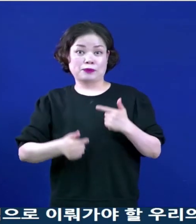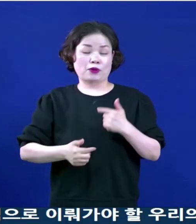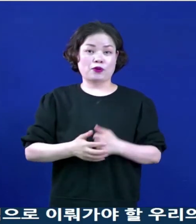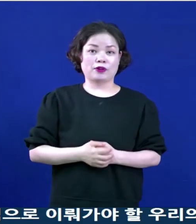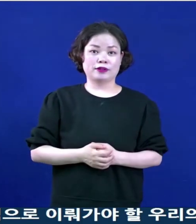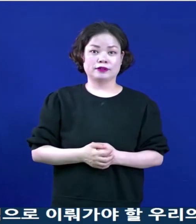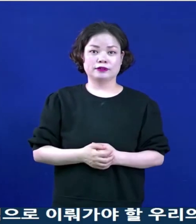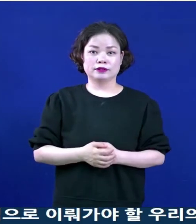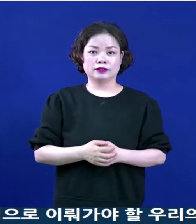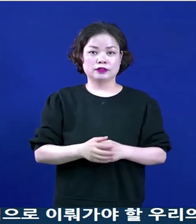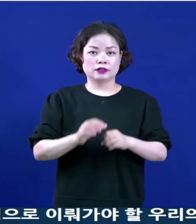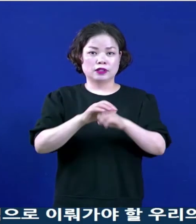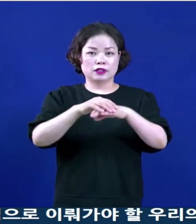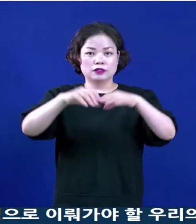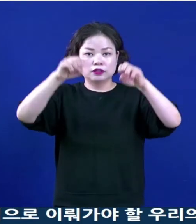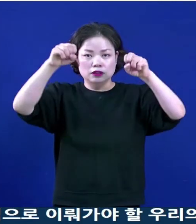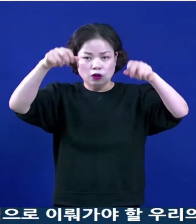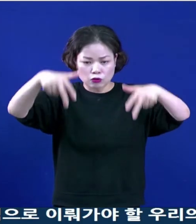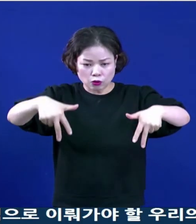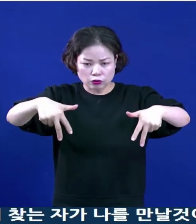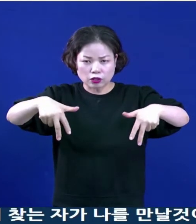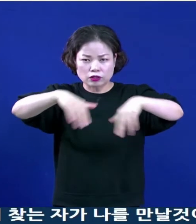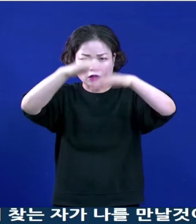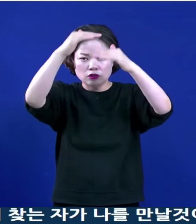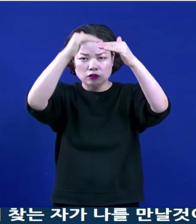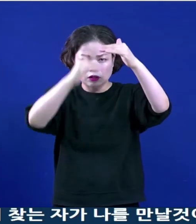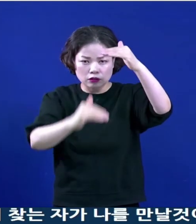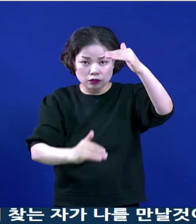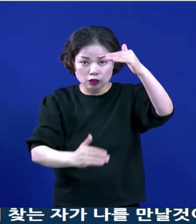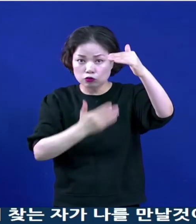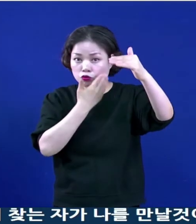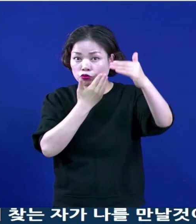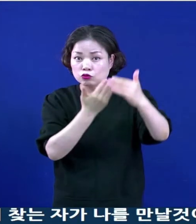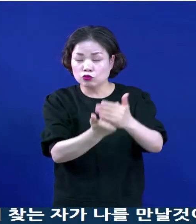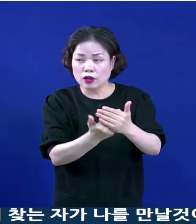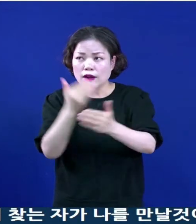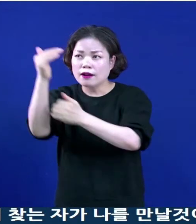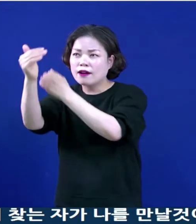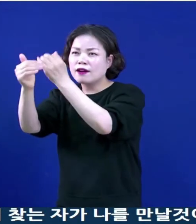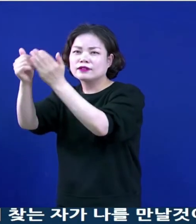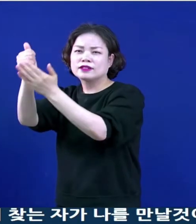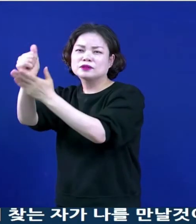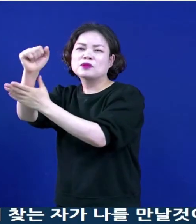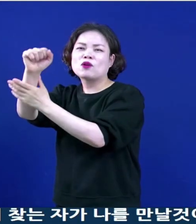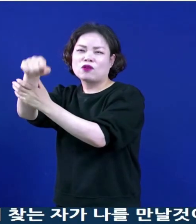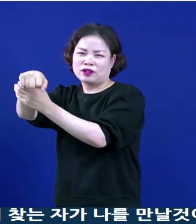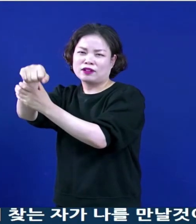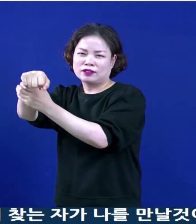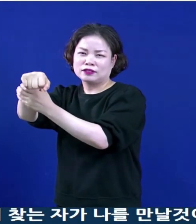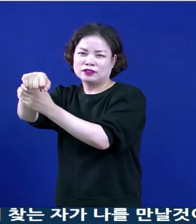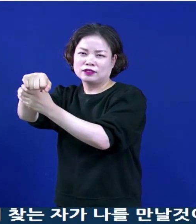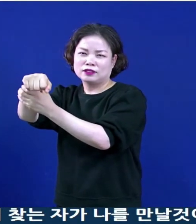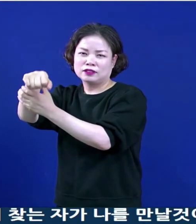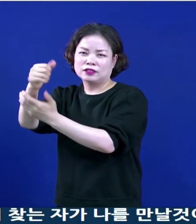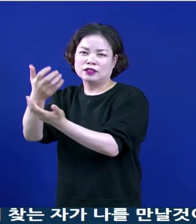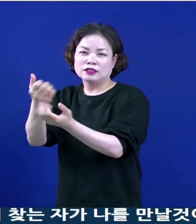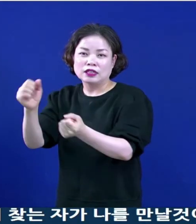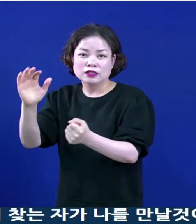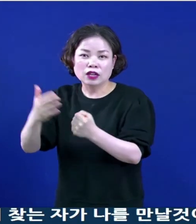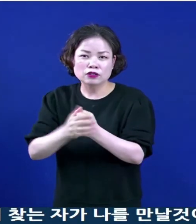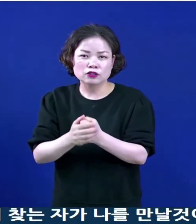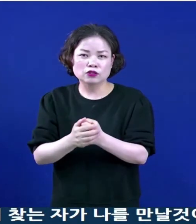합니다. 전도서 전체에서 흐르는 중요한 메시지 중에 하나가 하나님께서 허락하신 분복으로